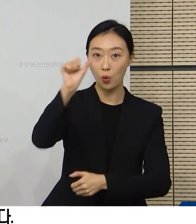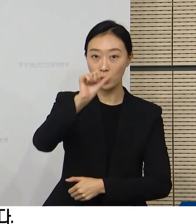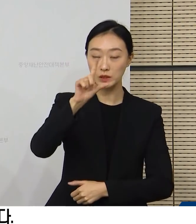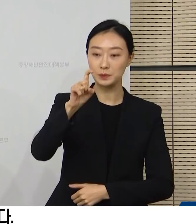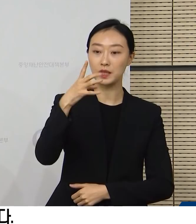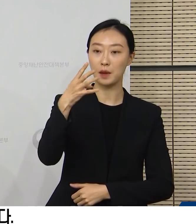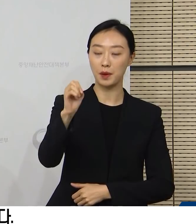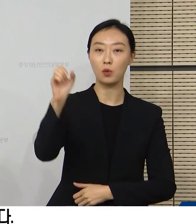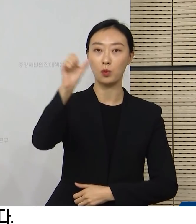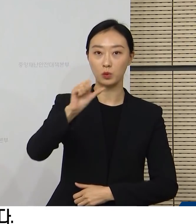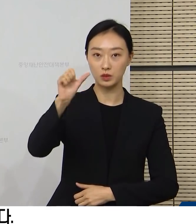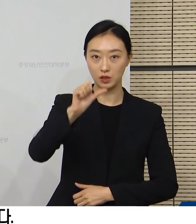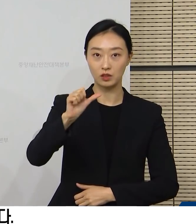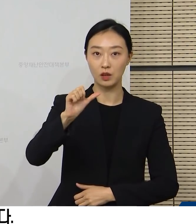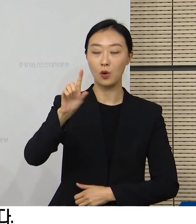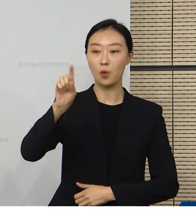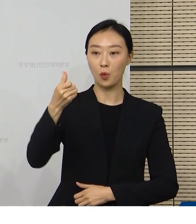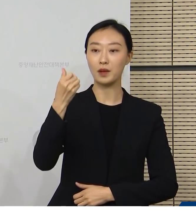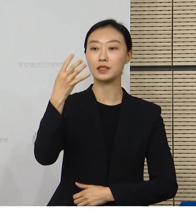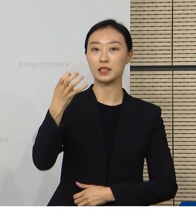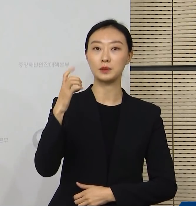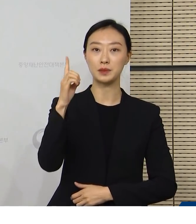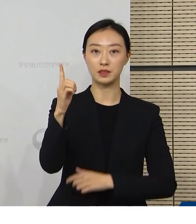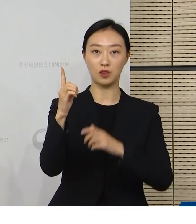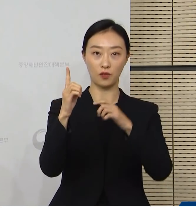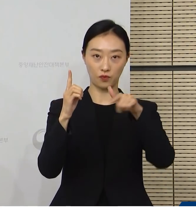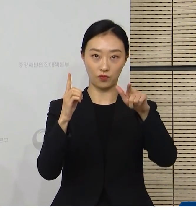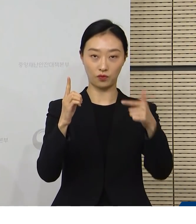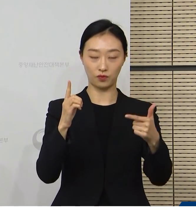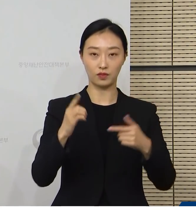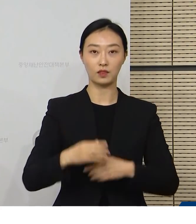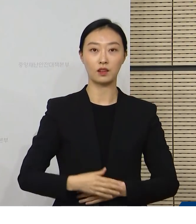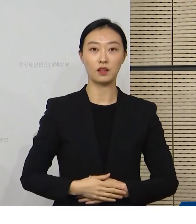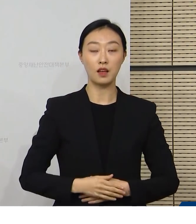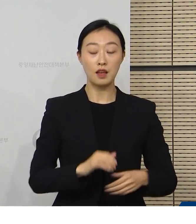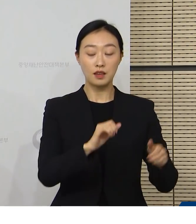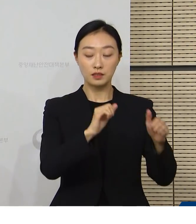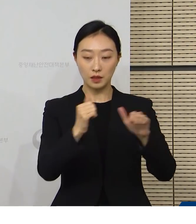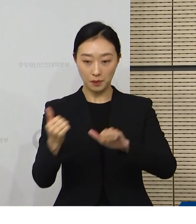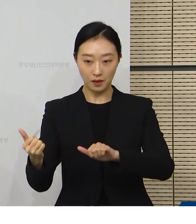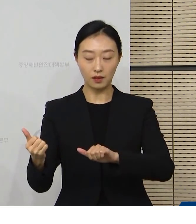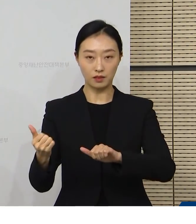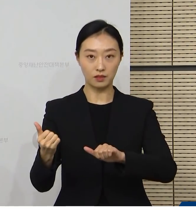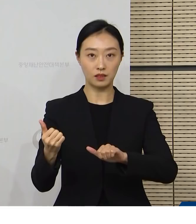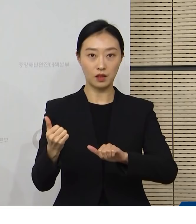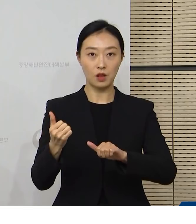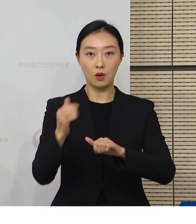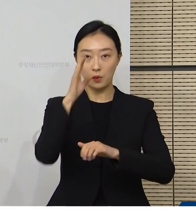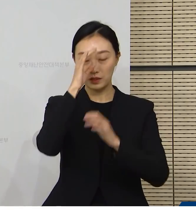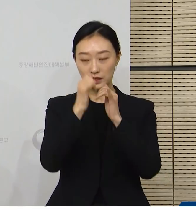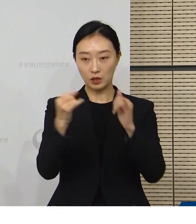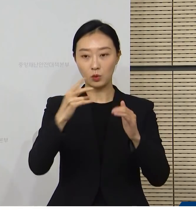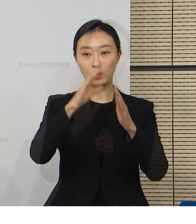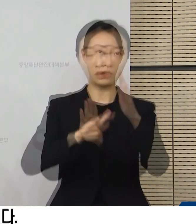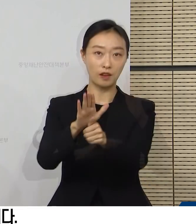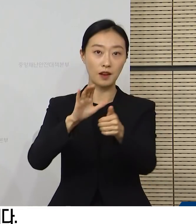6,541건을 시행한 결과입니다. 사망한 환자분들과 가족들께 조의와 위로의 말씀을